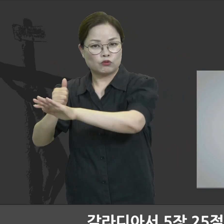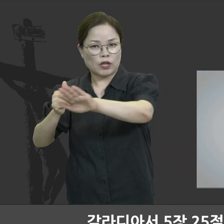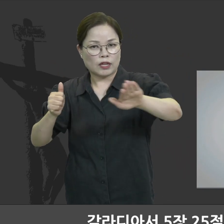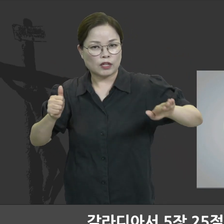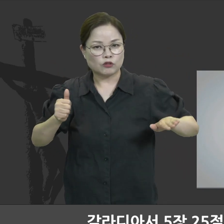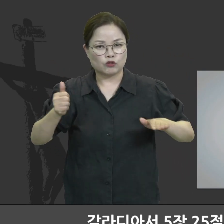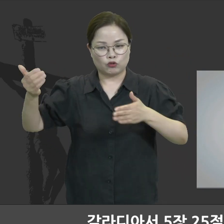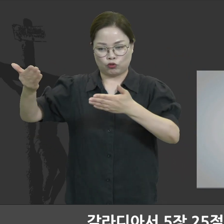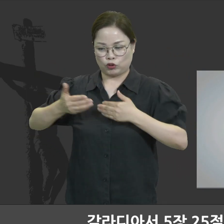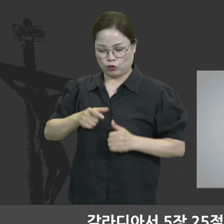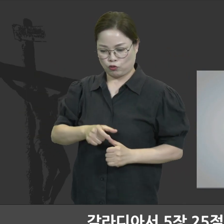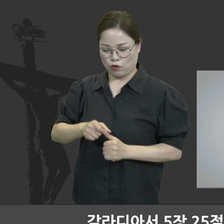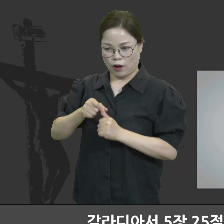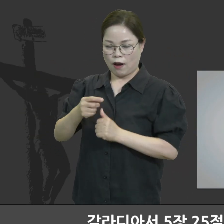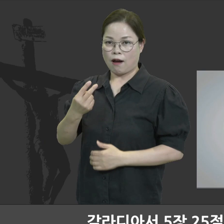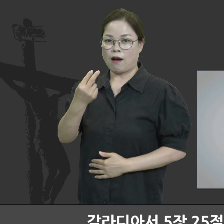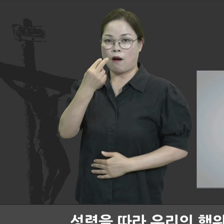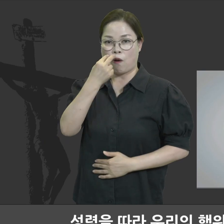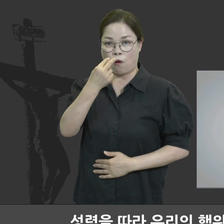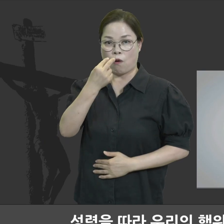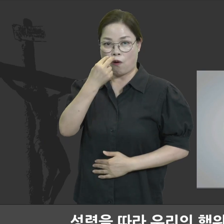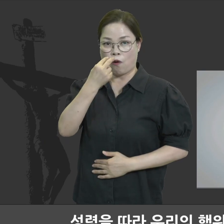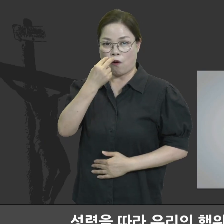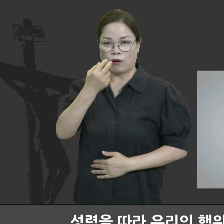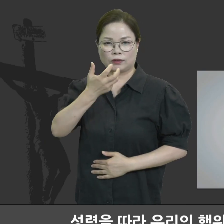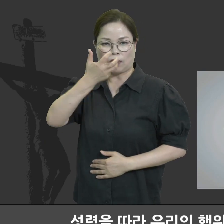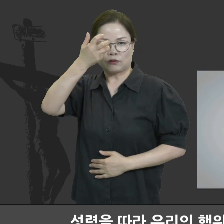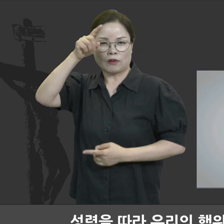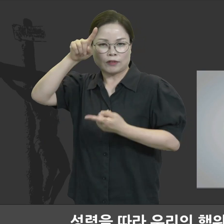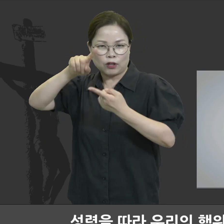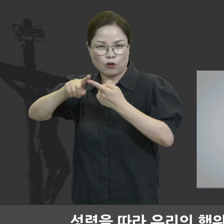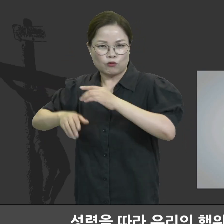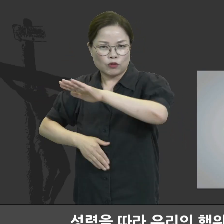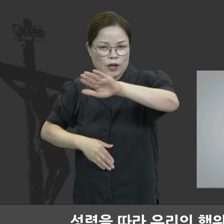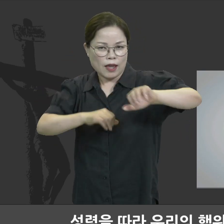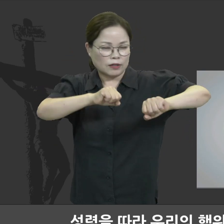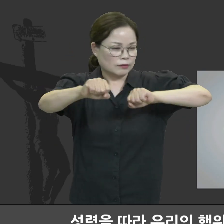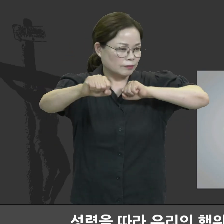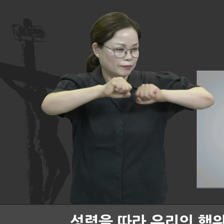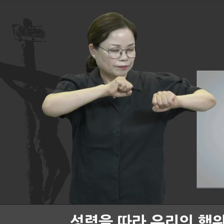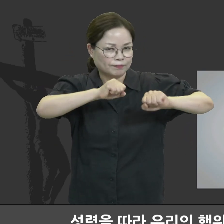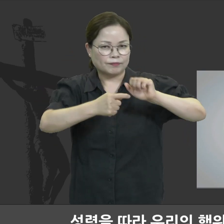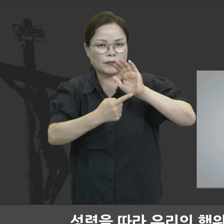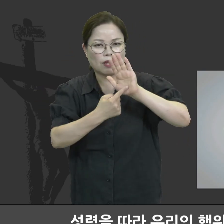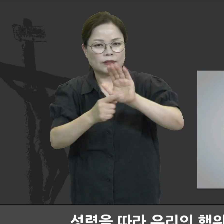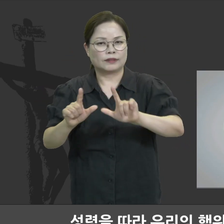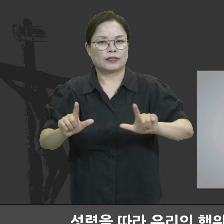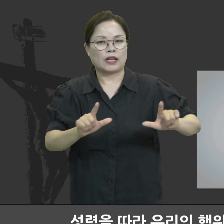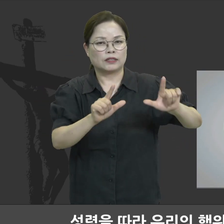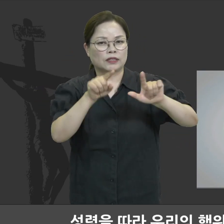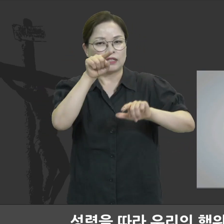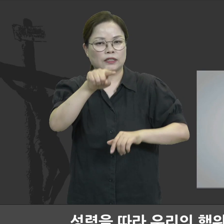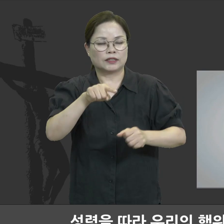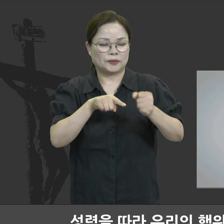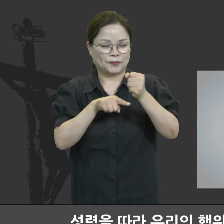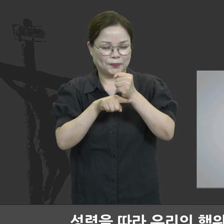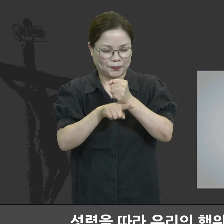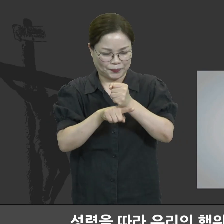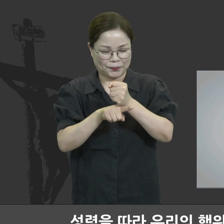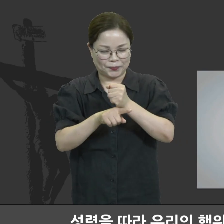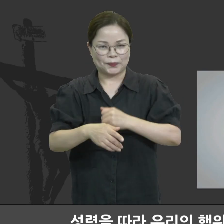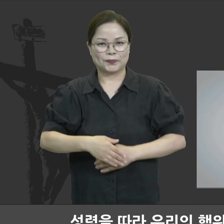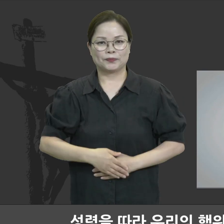그리스도께서 우리에게 주신 구원과 생명을 성령을 따라 우리의 행위로 드러내며 살아갈 수 있다는 것을